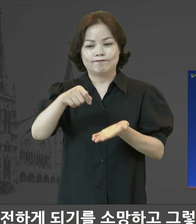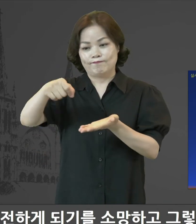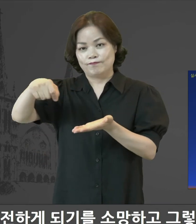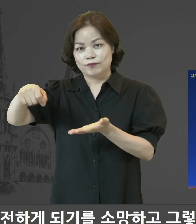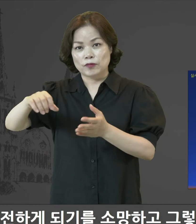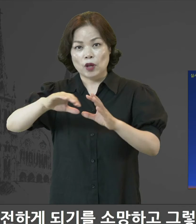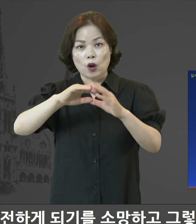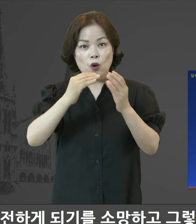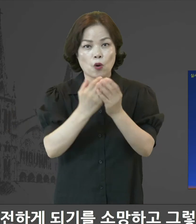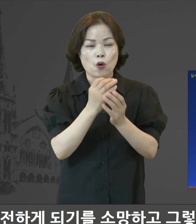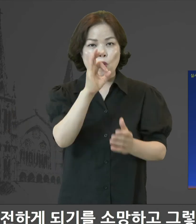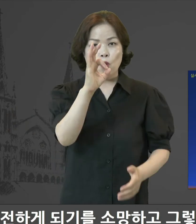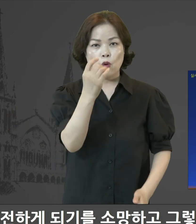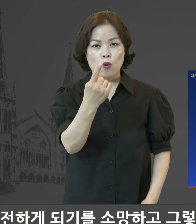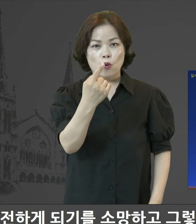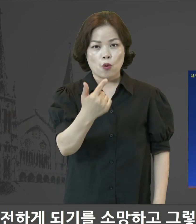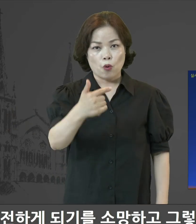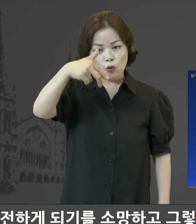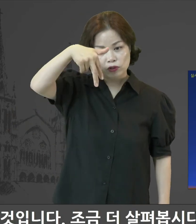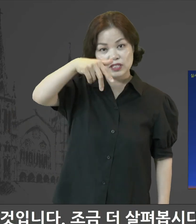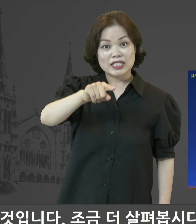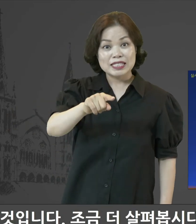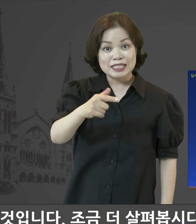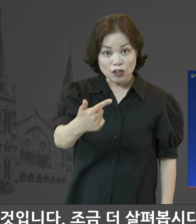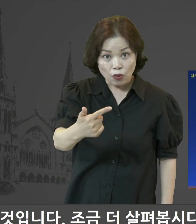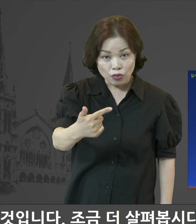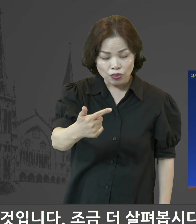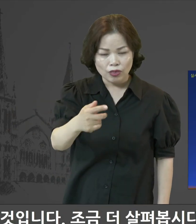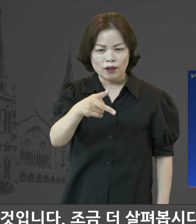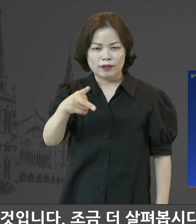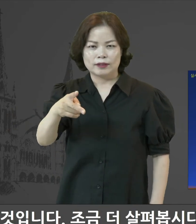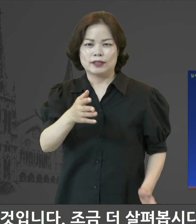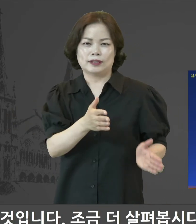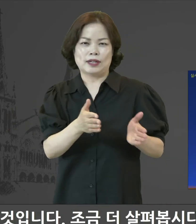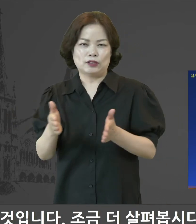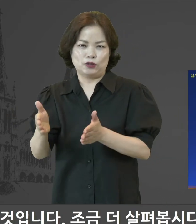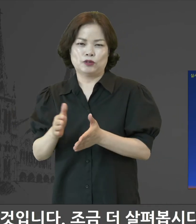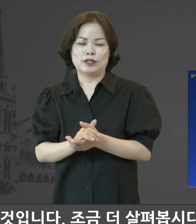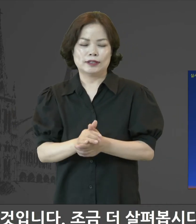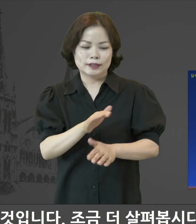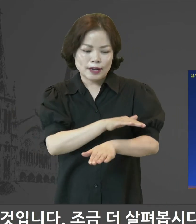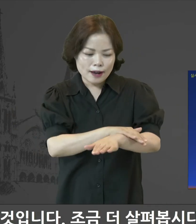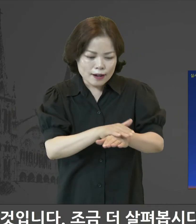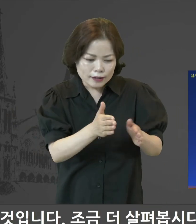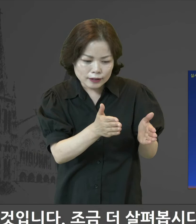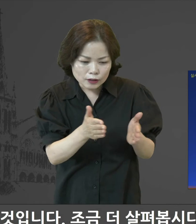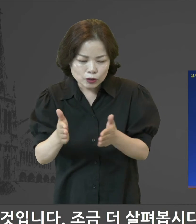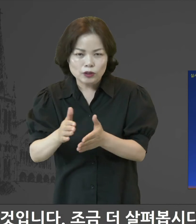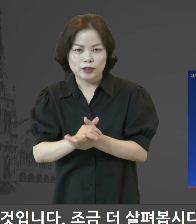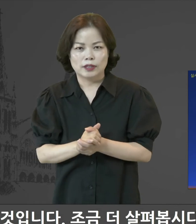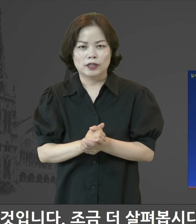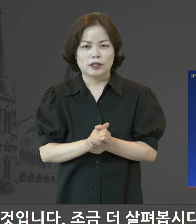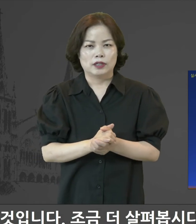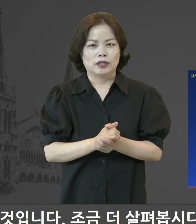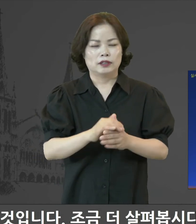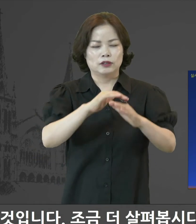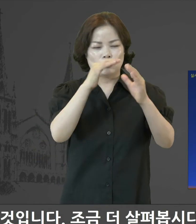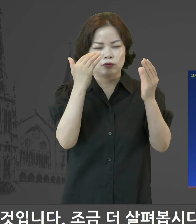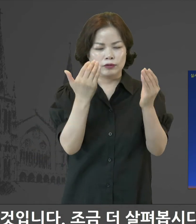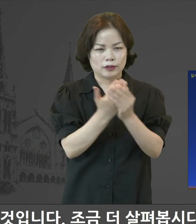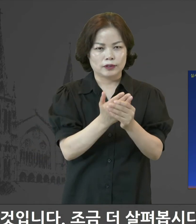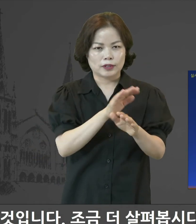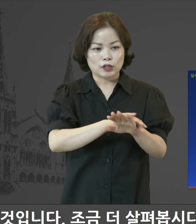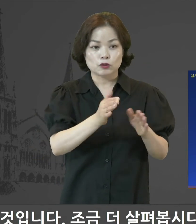같아요. 잘 준비되다, 갖추어지다 이런 뜻입니다. 쓰임새를 위해서 잘 준비되고 갖추어져야 되는